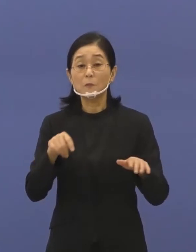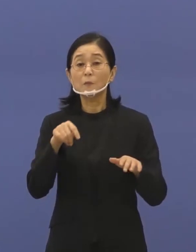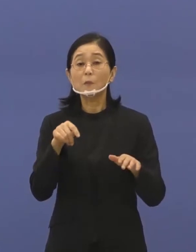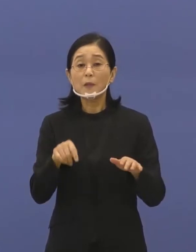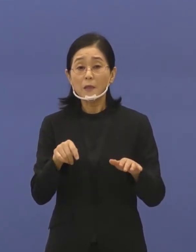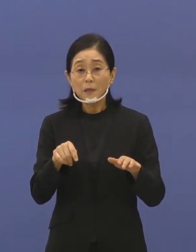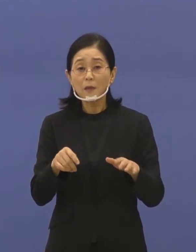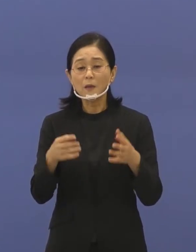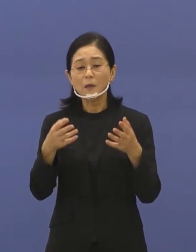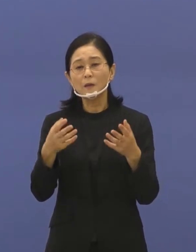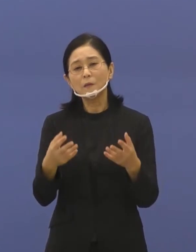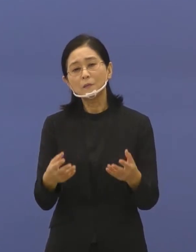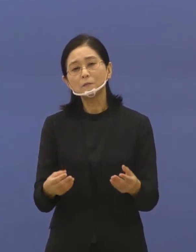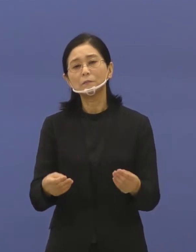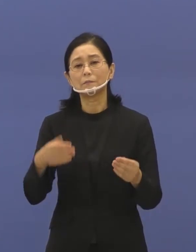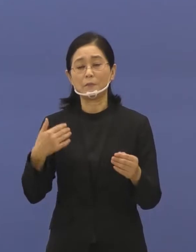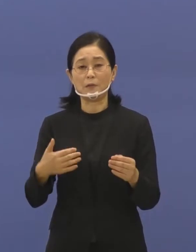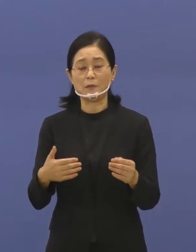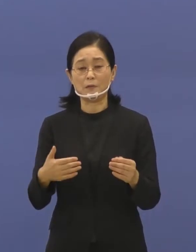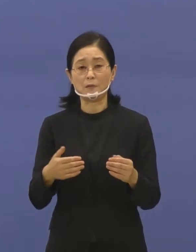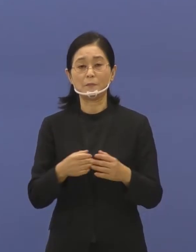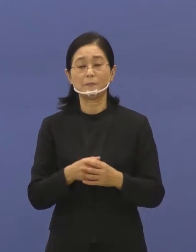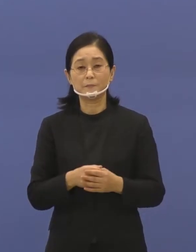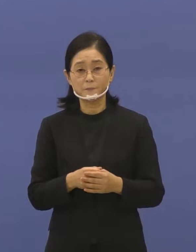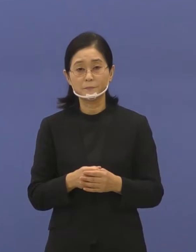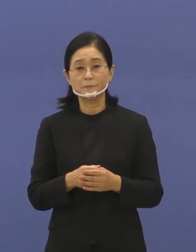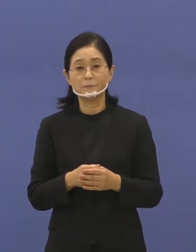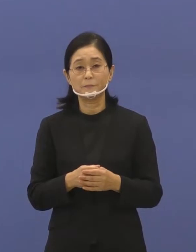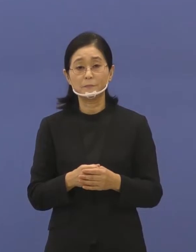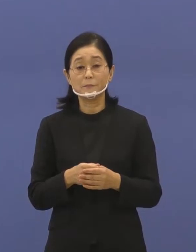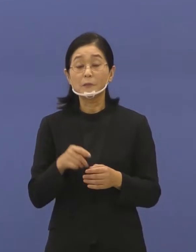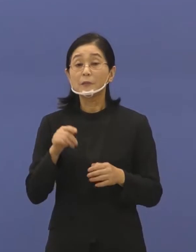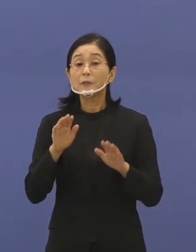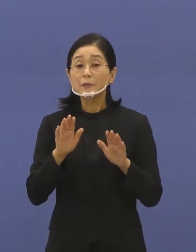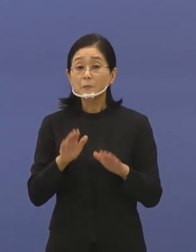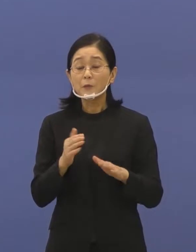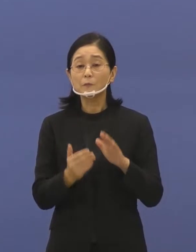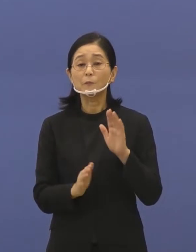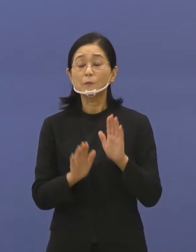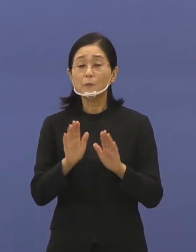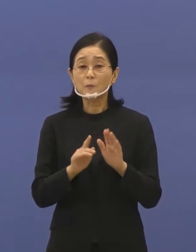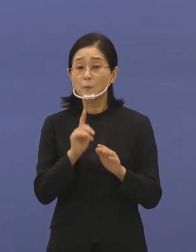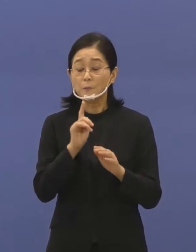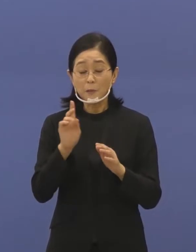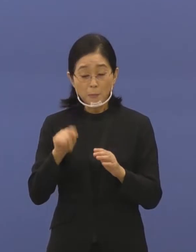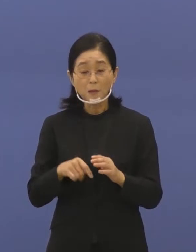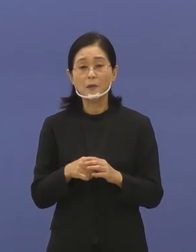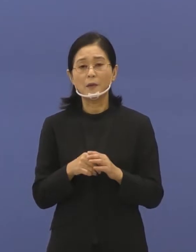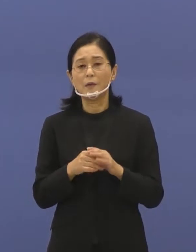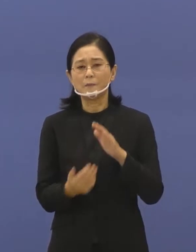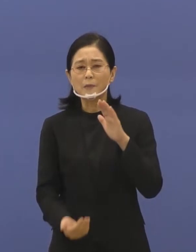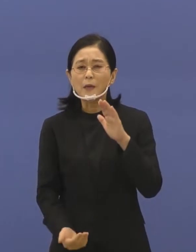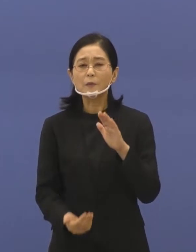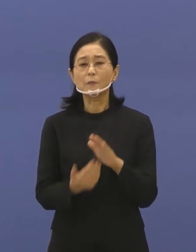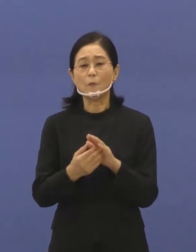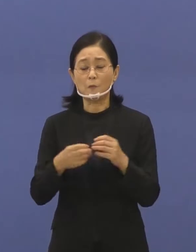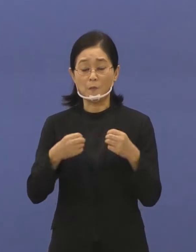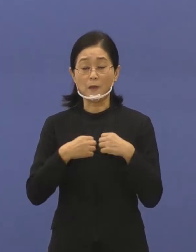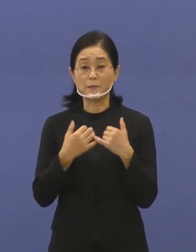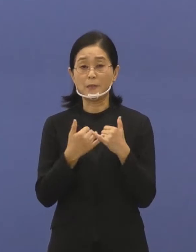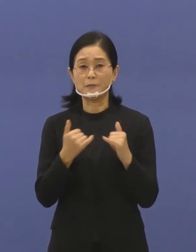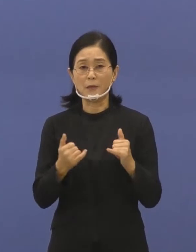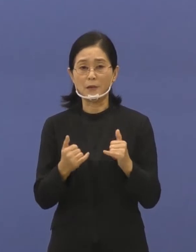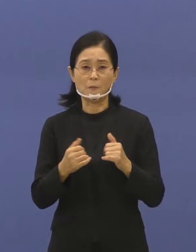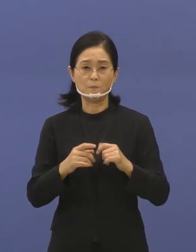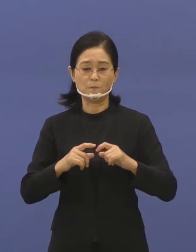に終わっておらず、むしろ過去最多の感染者数を、最近になって